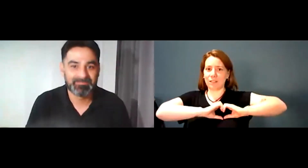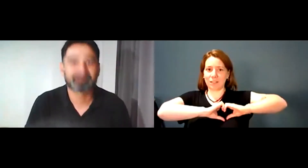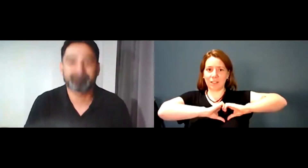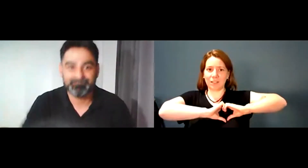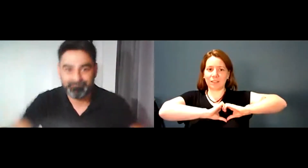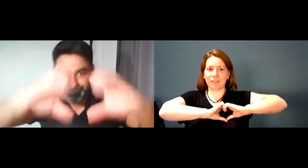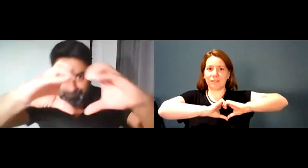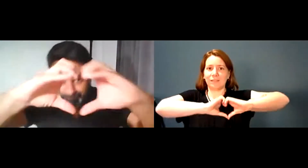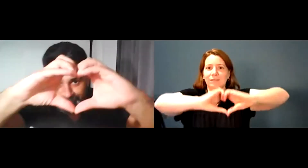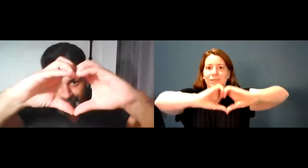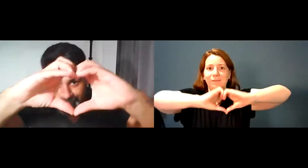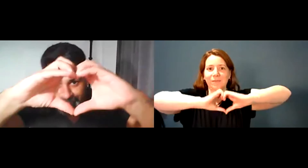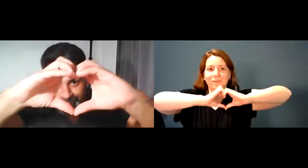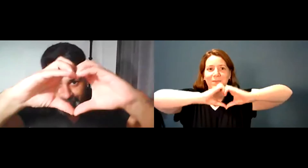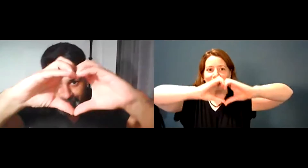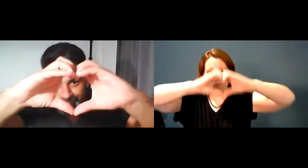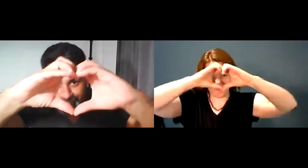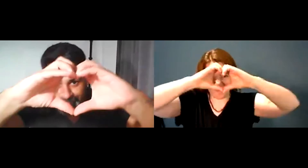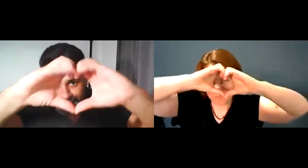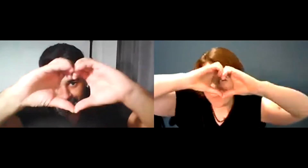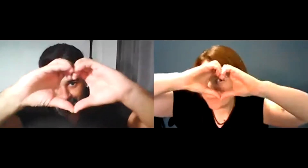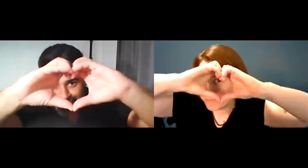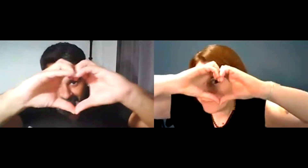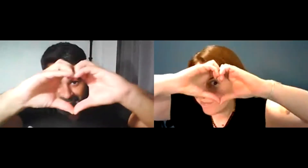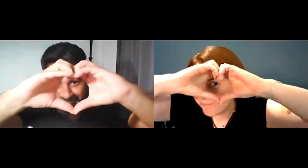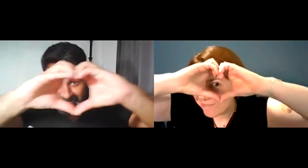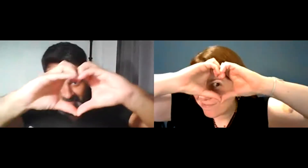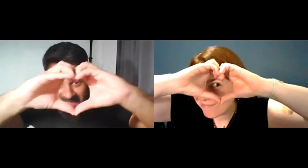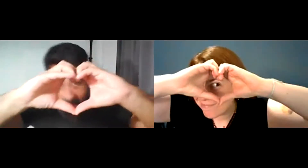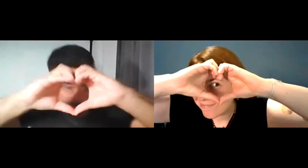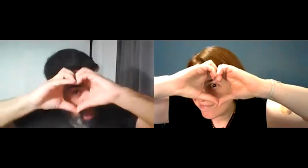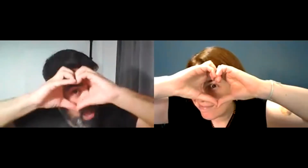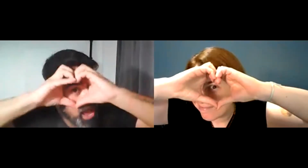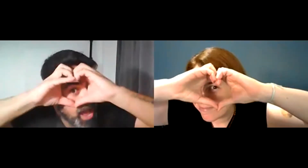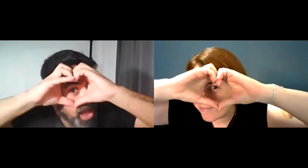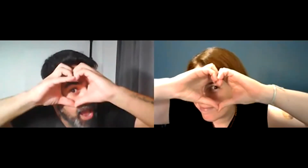Sí. Buen año. Mucha salud, mucha salud. Más importante.